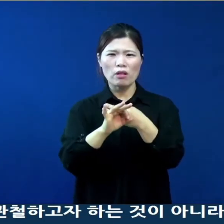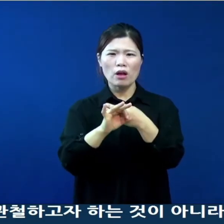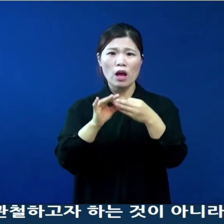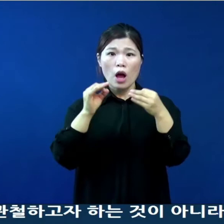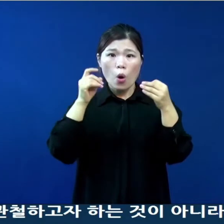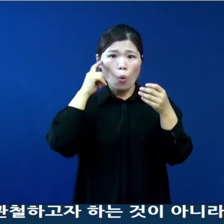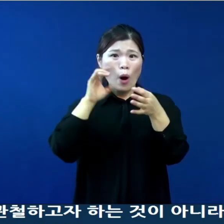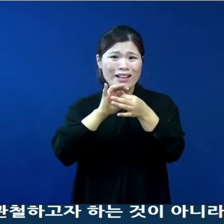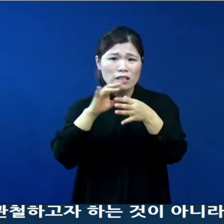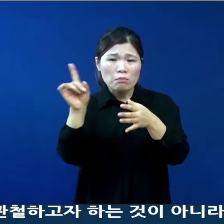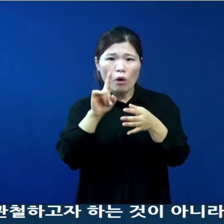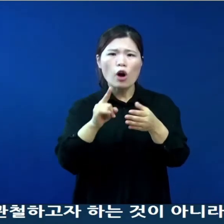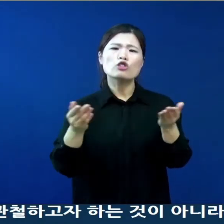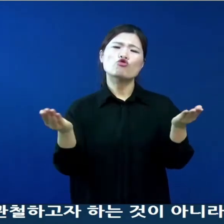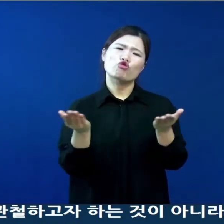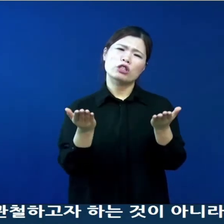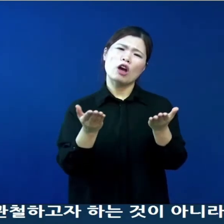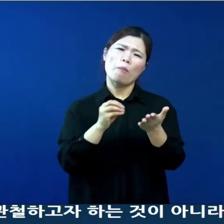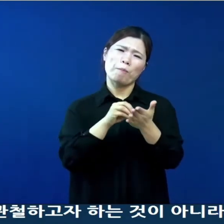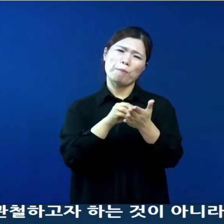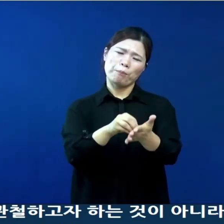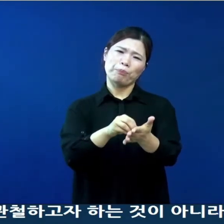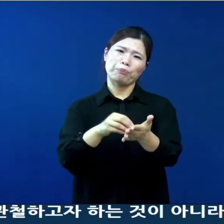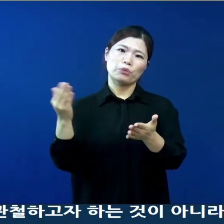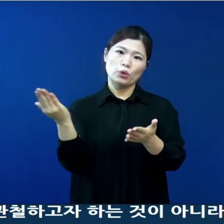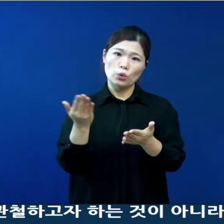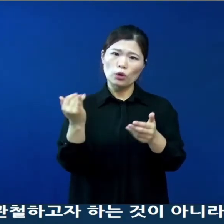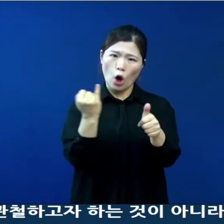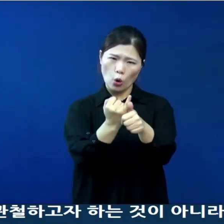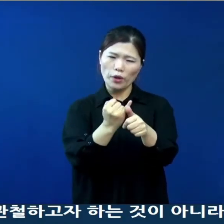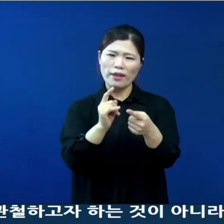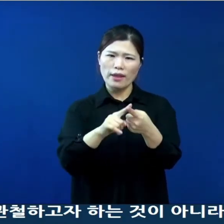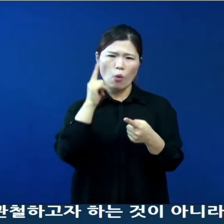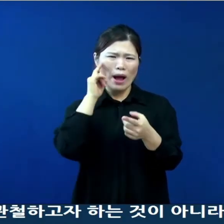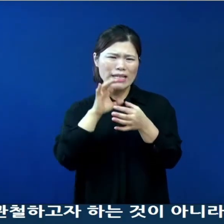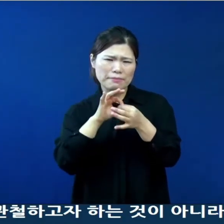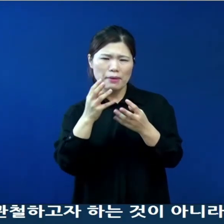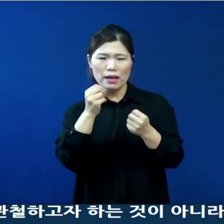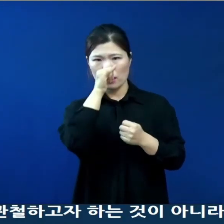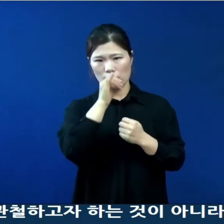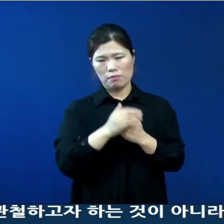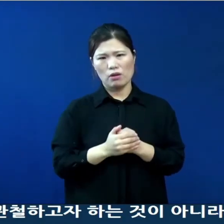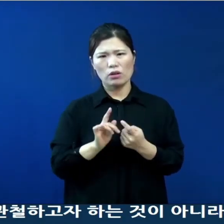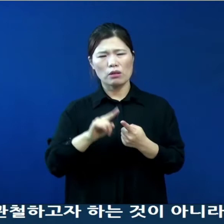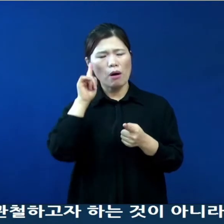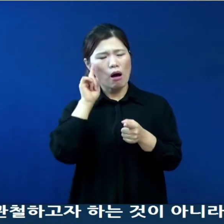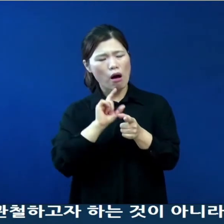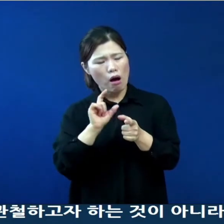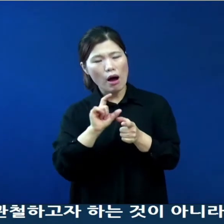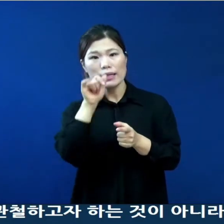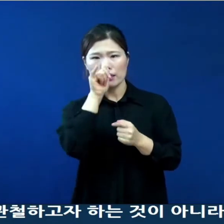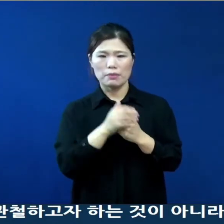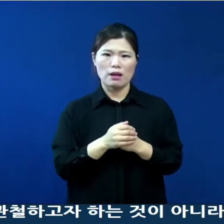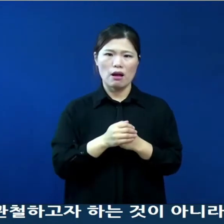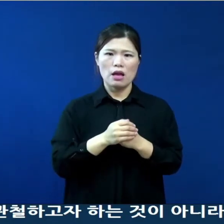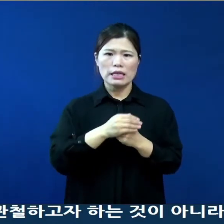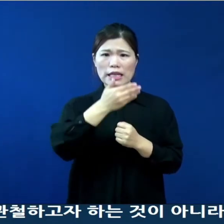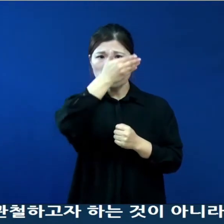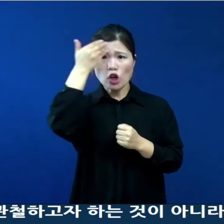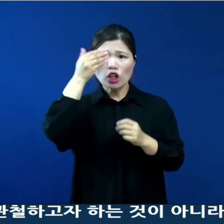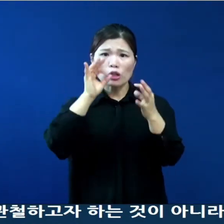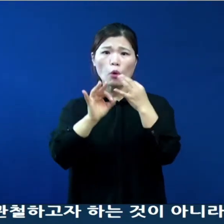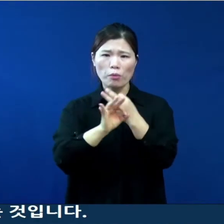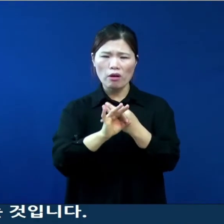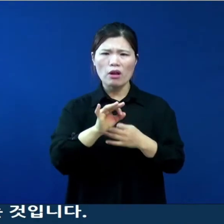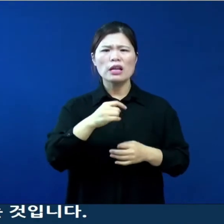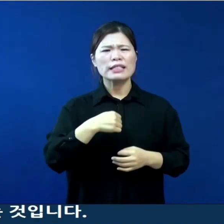진로 결정, 여기서 자유로울 수 있는 청년들은 없기 때문에 많은 청년들이 여기에 대한 고민들을 합니다. 그래서 그 청년들이 때로는